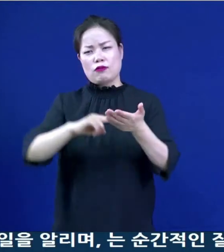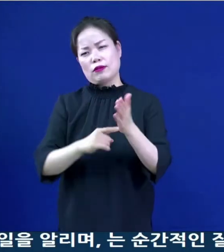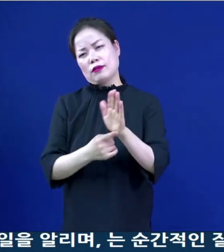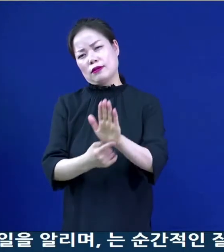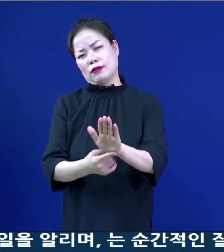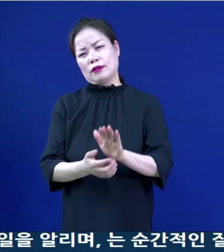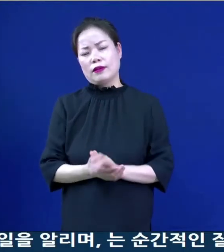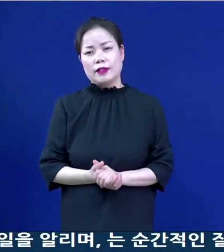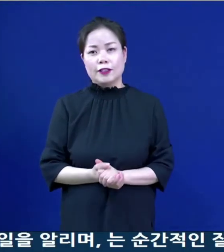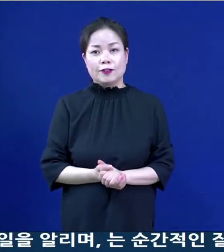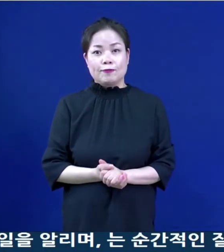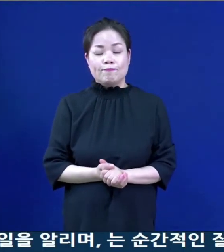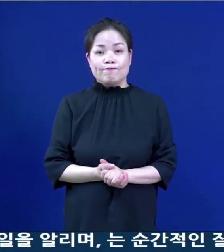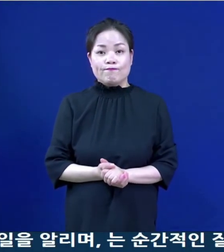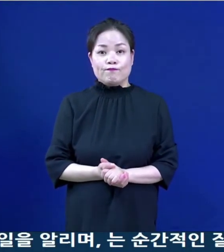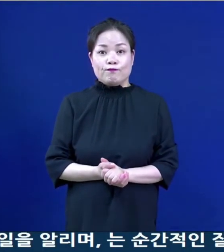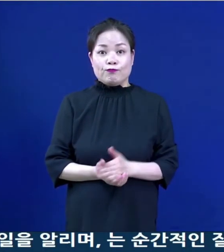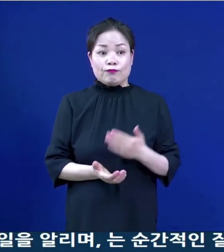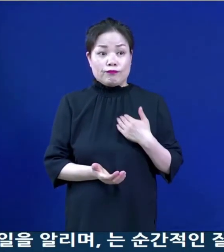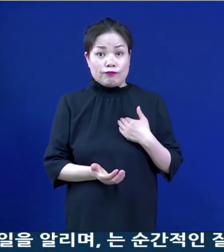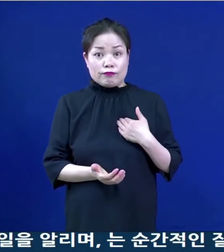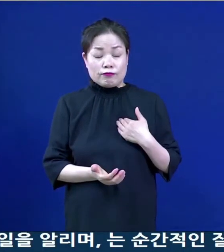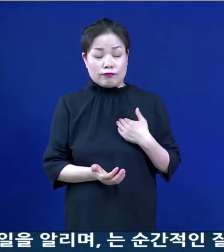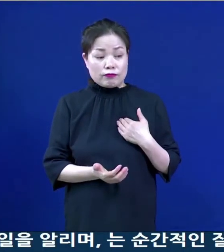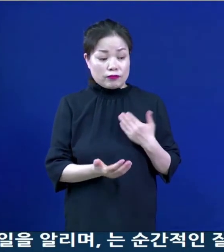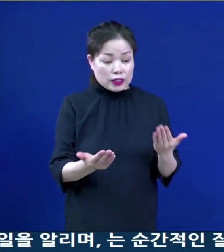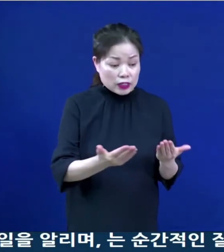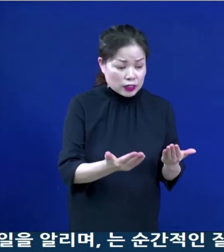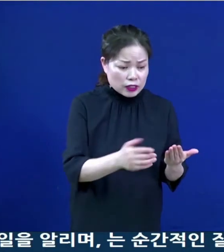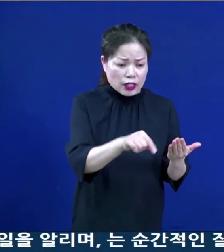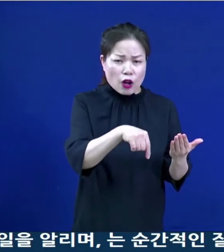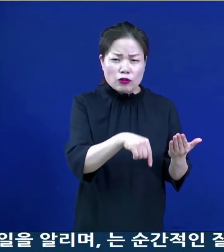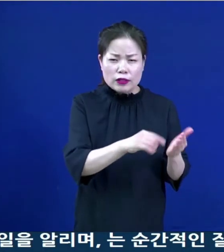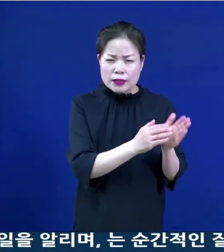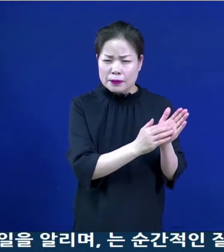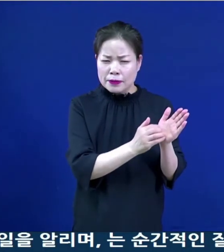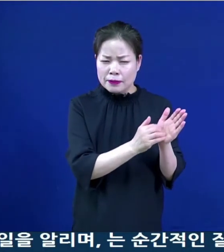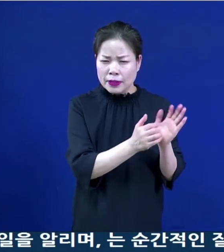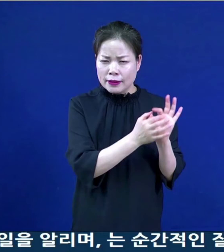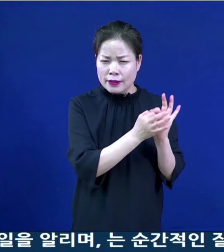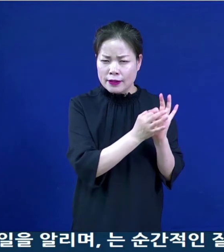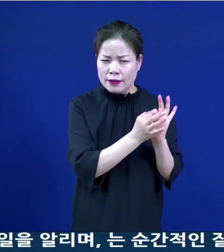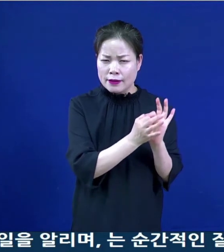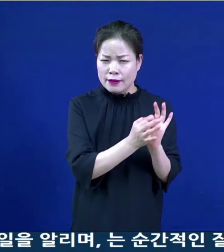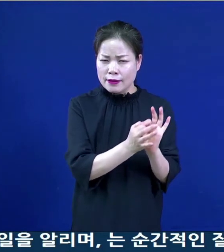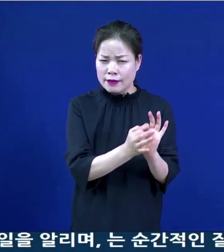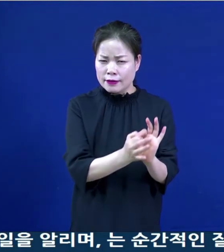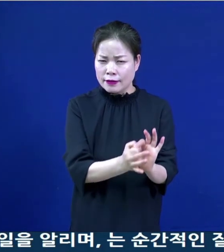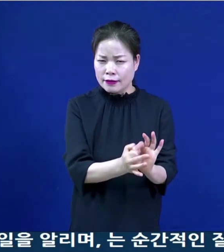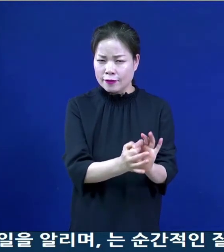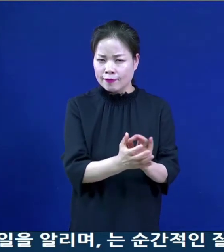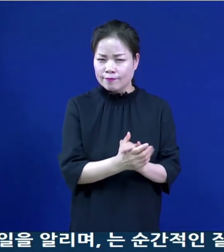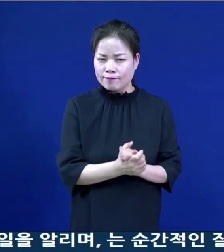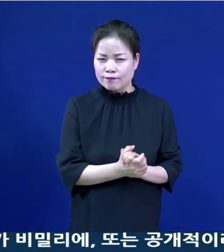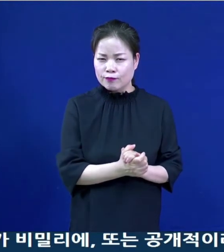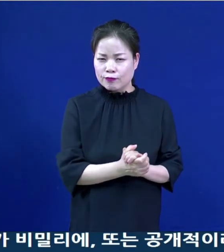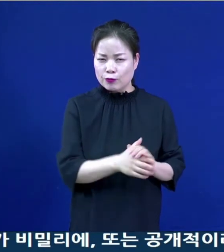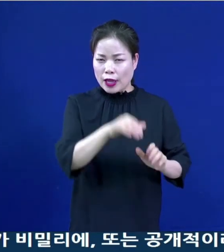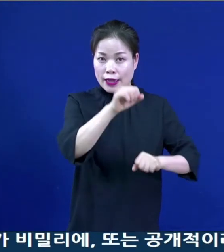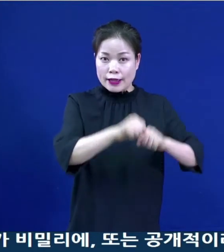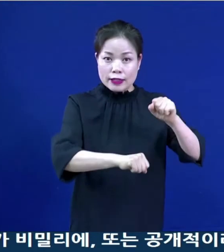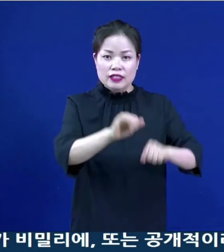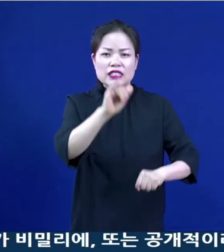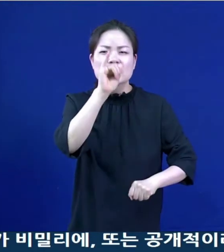얘기예요. 내가 하고 있는 일들 가운데 은밀한데 계속적으로 이 행해지는